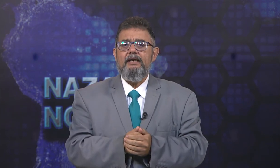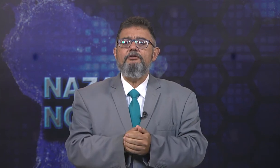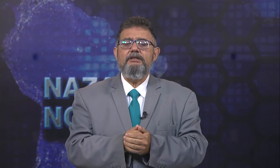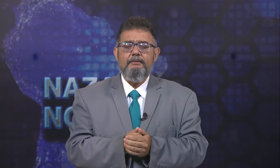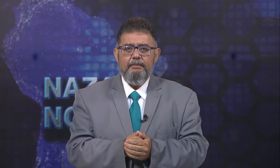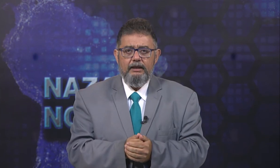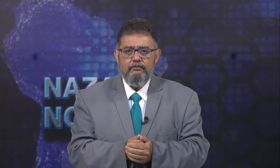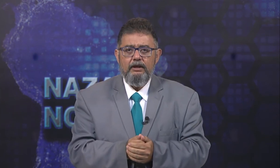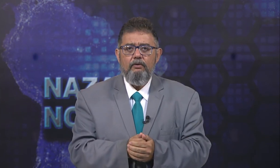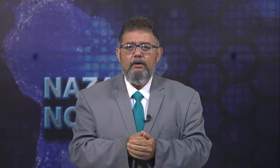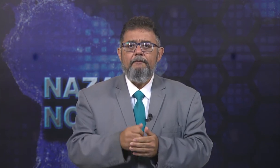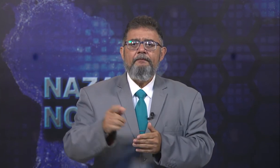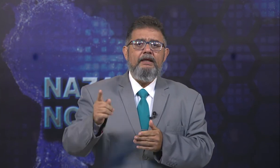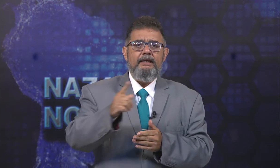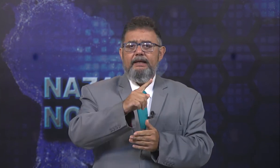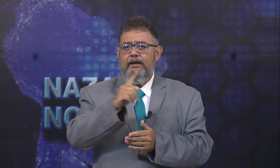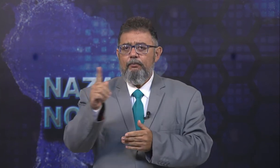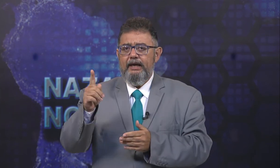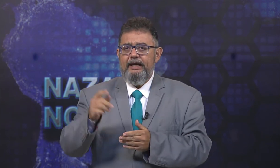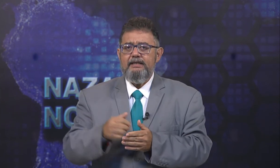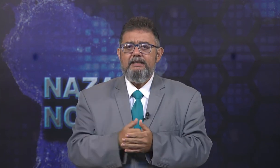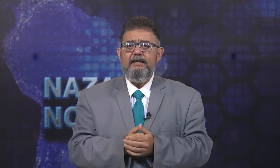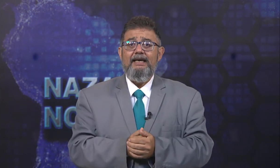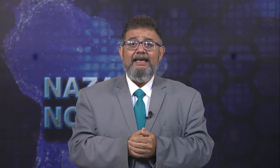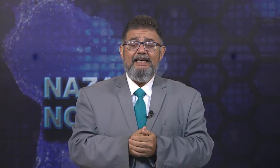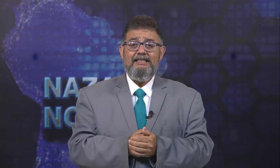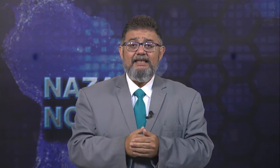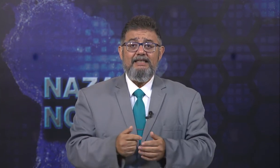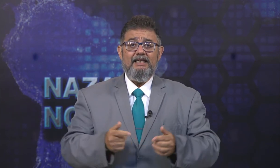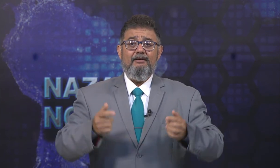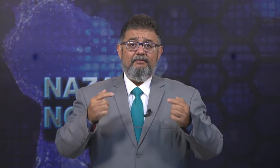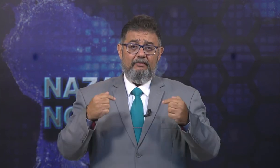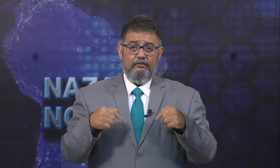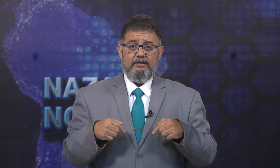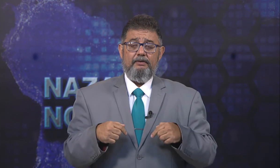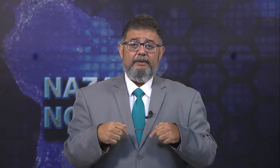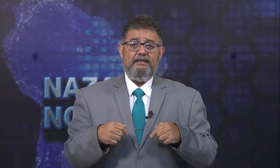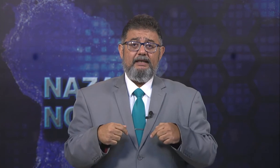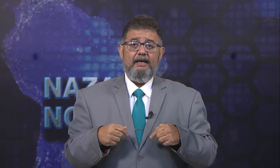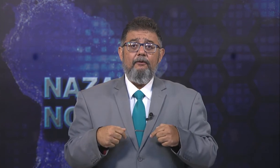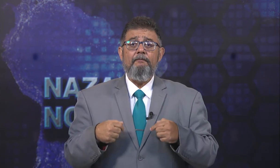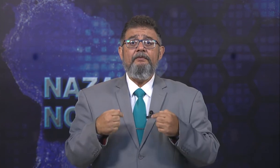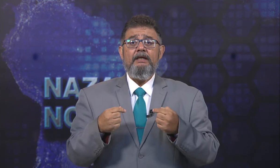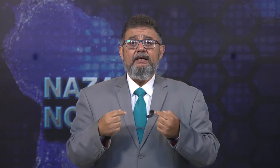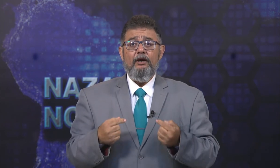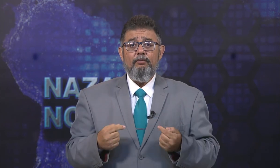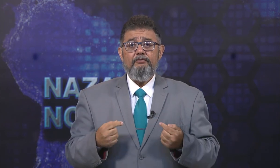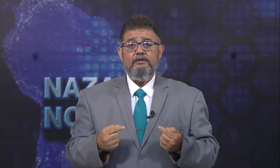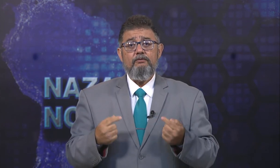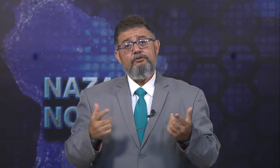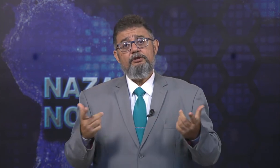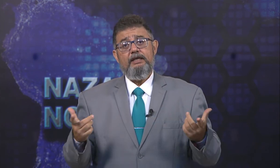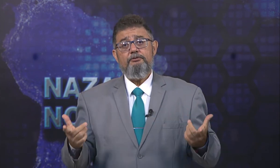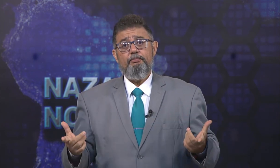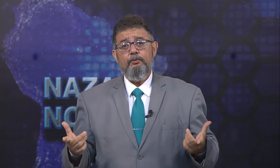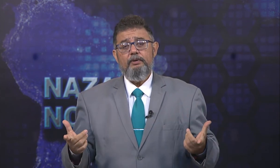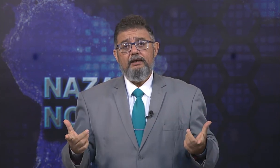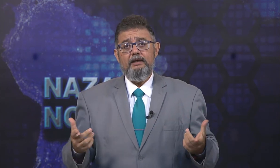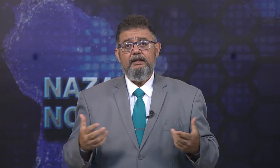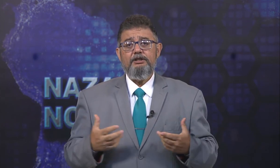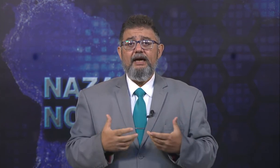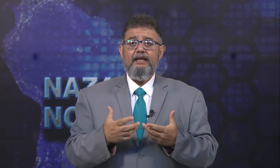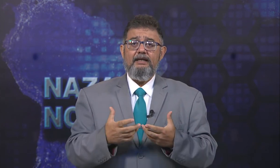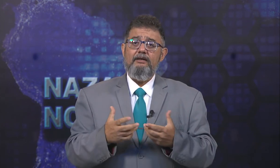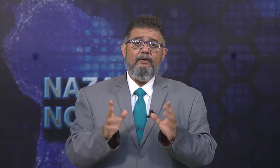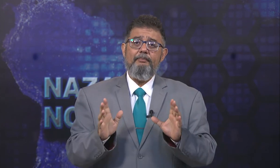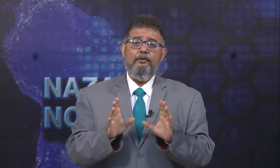empresários também não têm honra e não merecem exercer a função empresarial, que é uma função de utilidade pública.